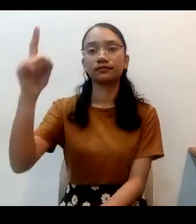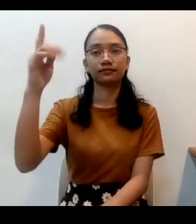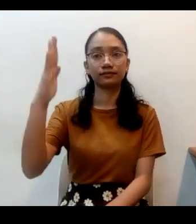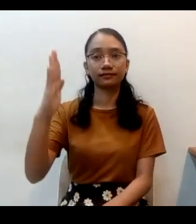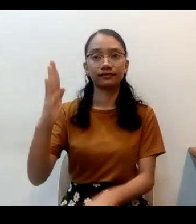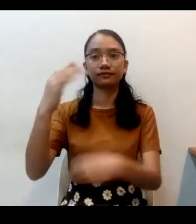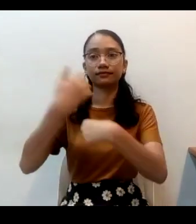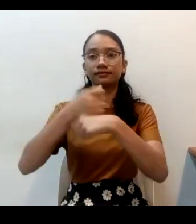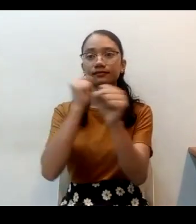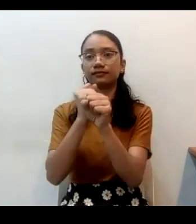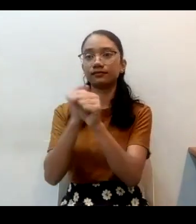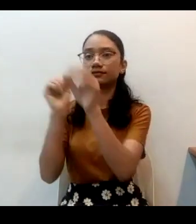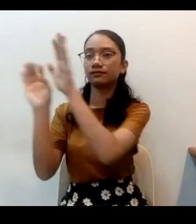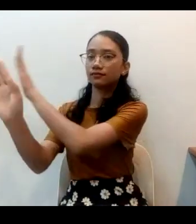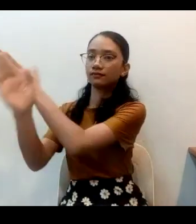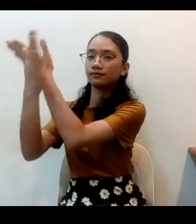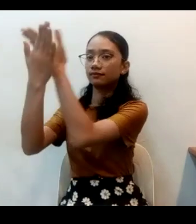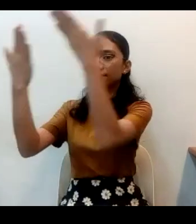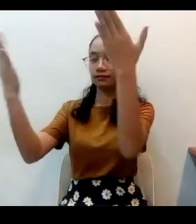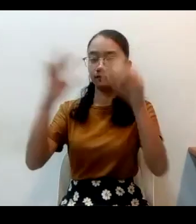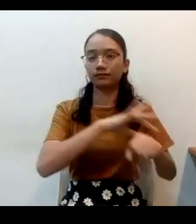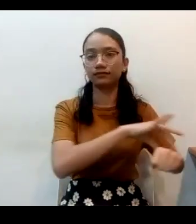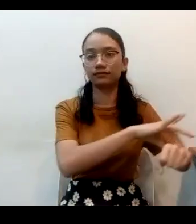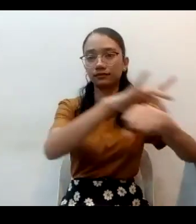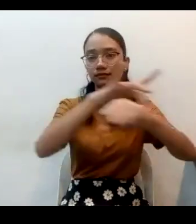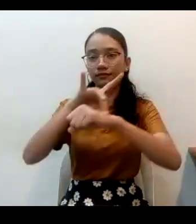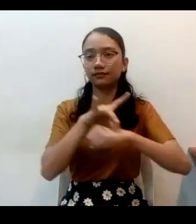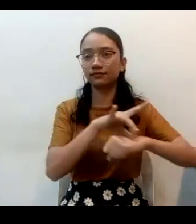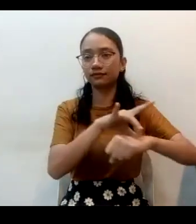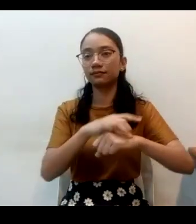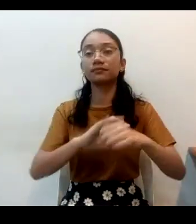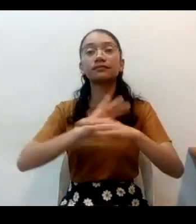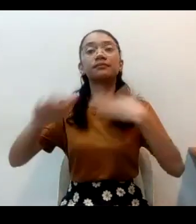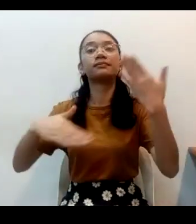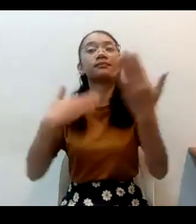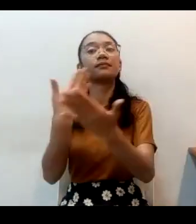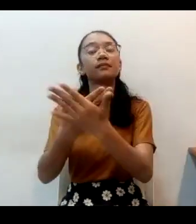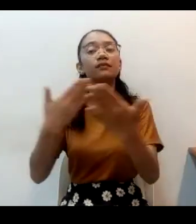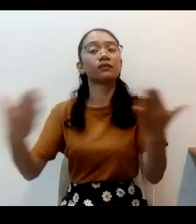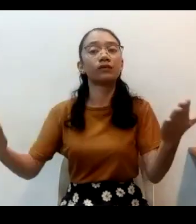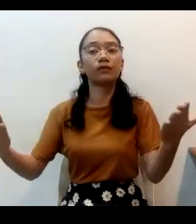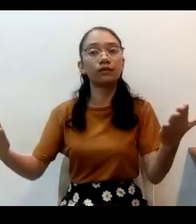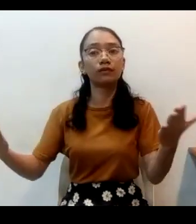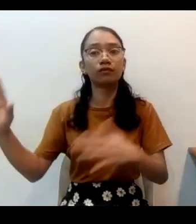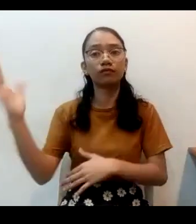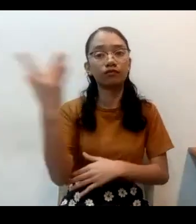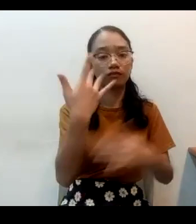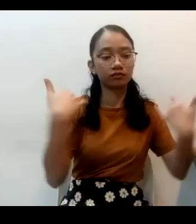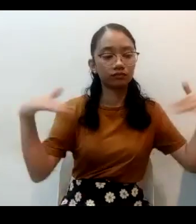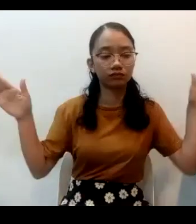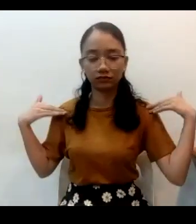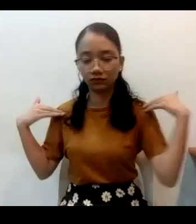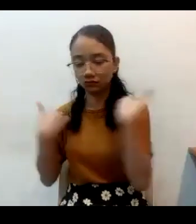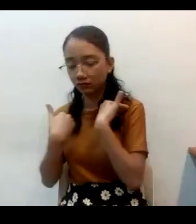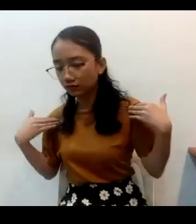the heavens and the earth. Kaya di ba yung Diyos po yung lumalang ng langit at lupa? And everything has a rules. At lahat po ng nilalang niya ay meron